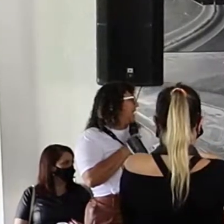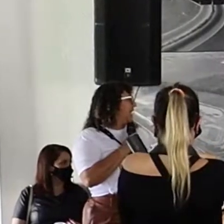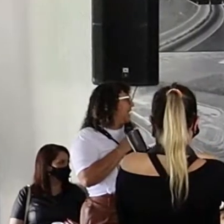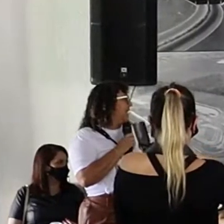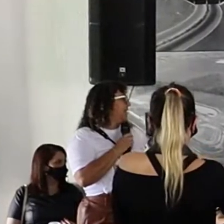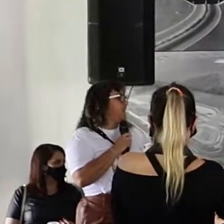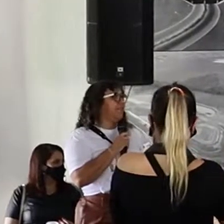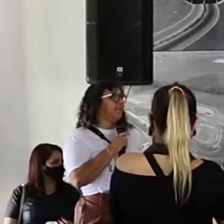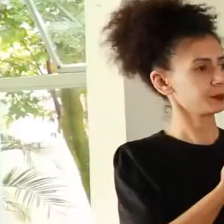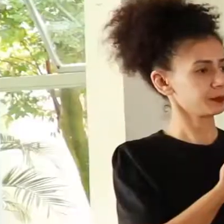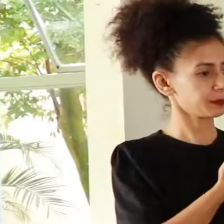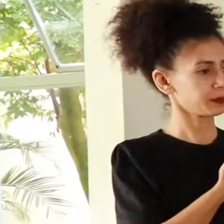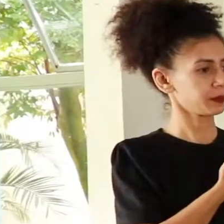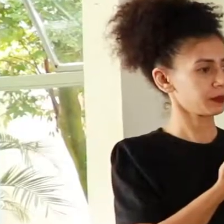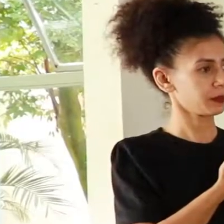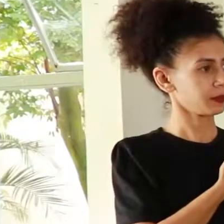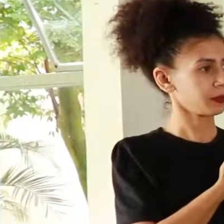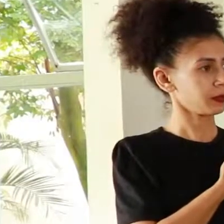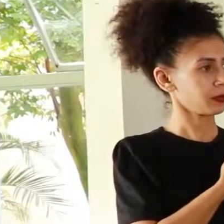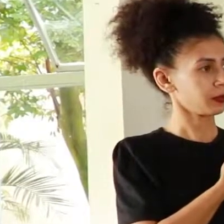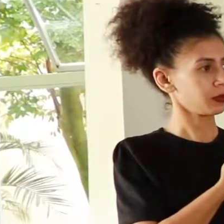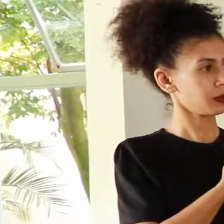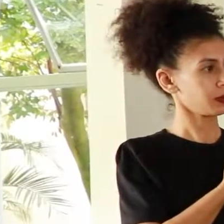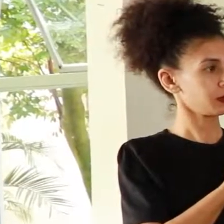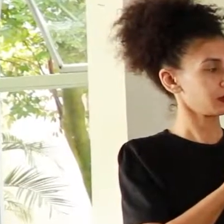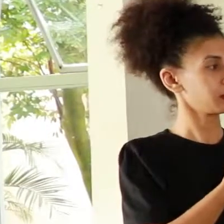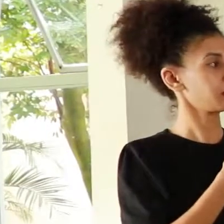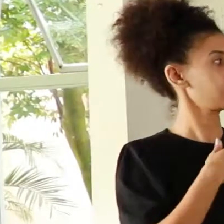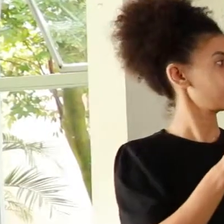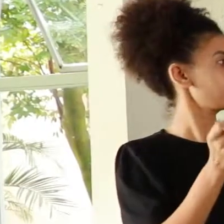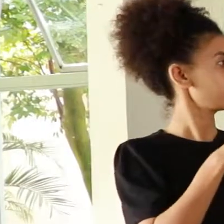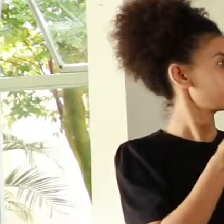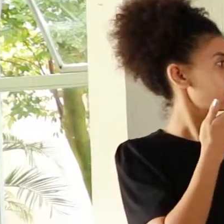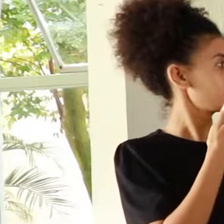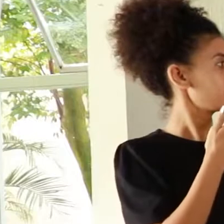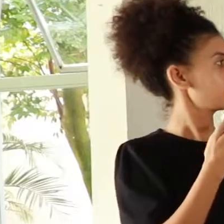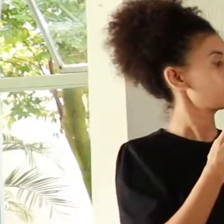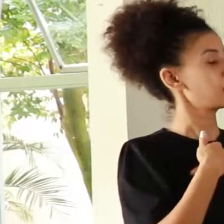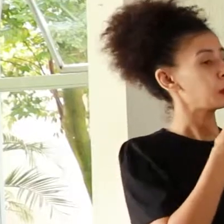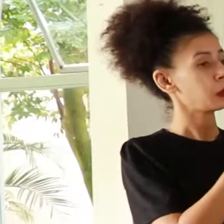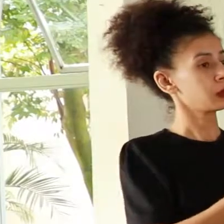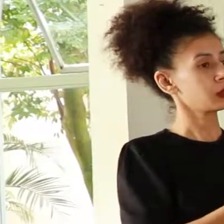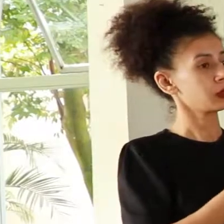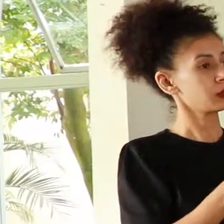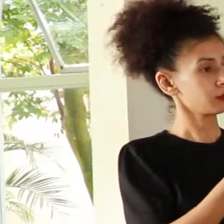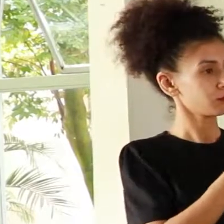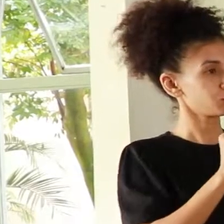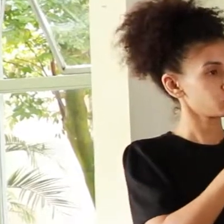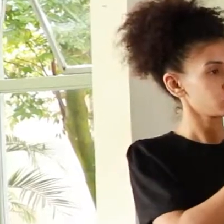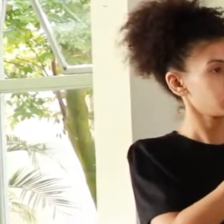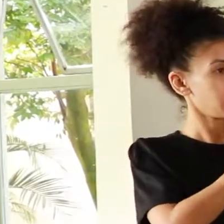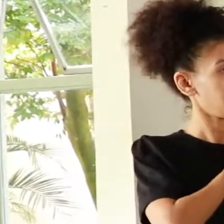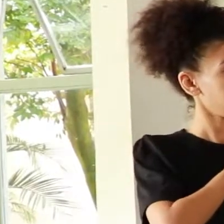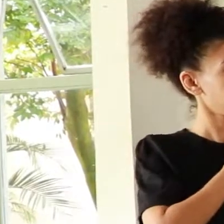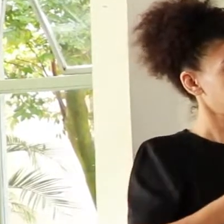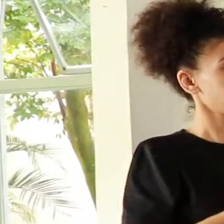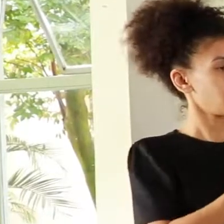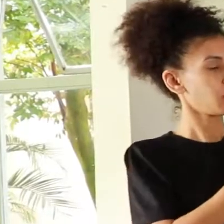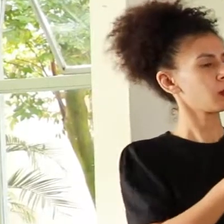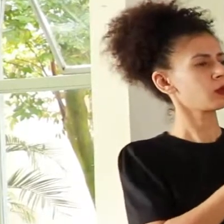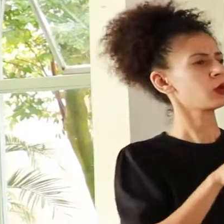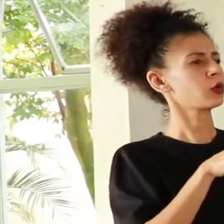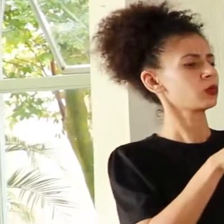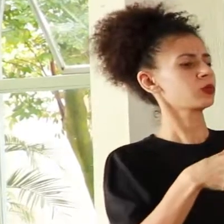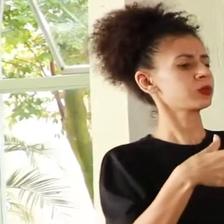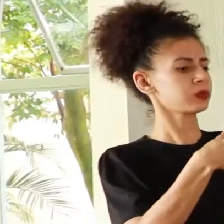amigos e aqui eu posso dizer que esse projeto foi construído por amigos em colaboração